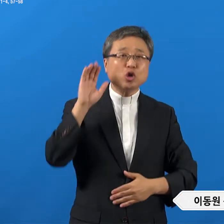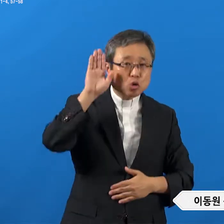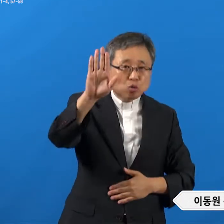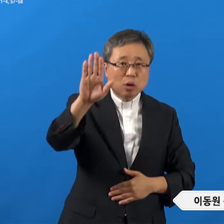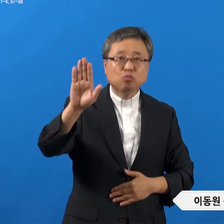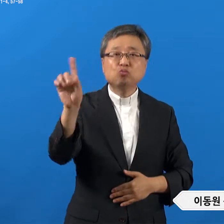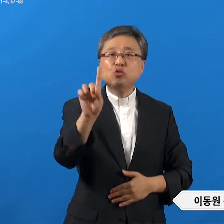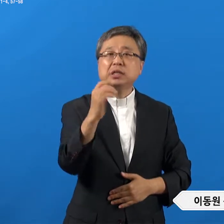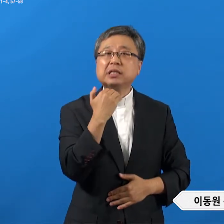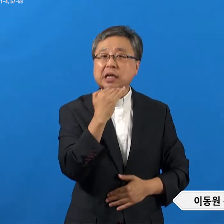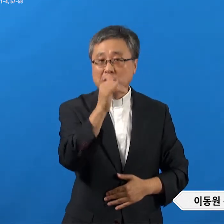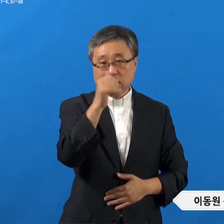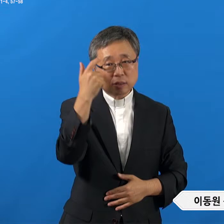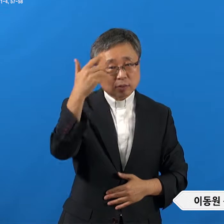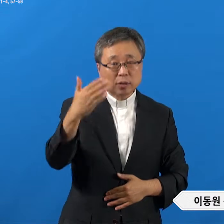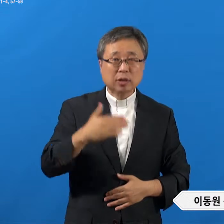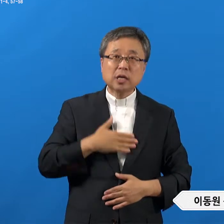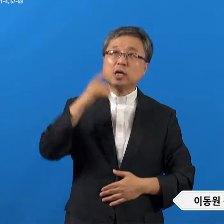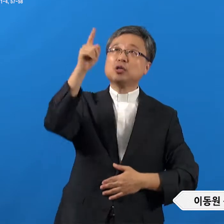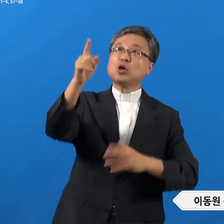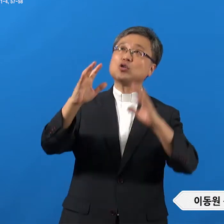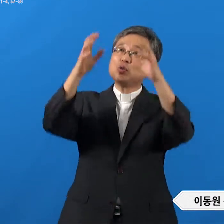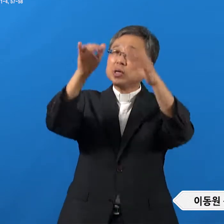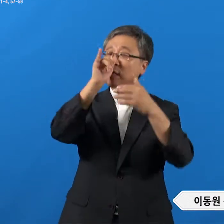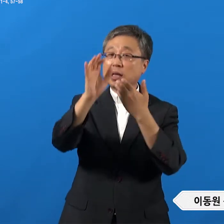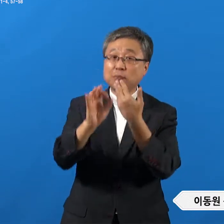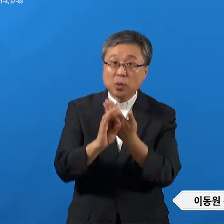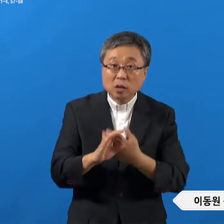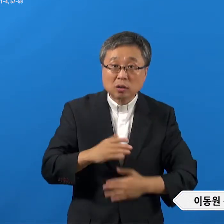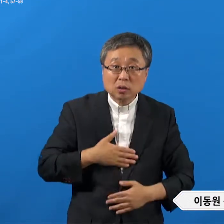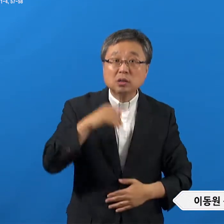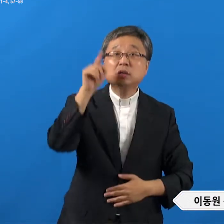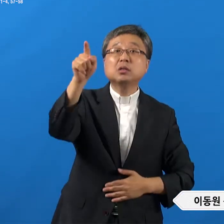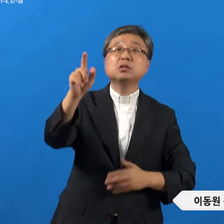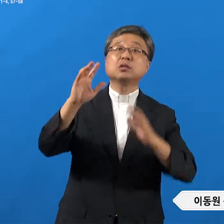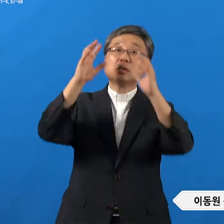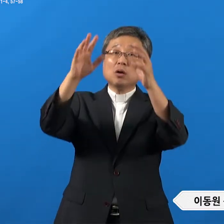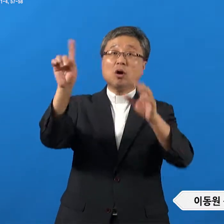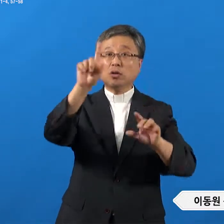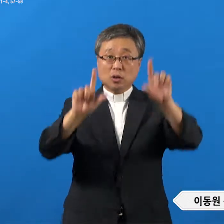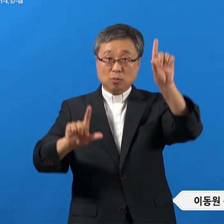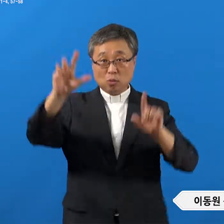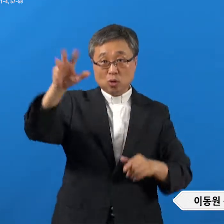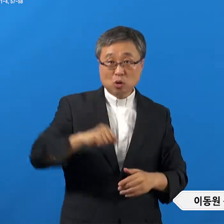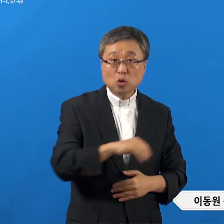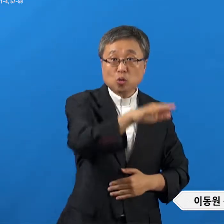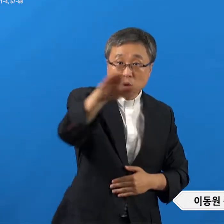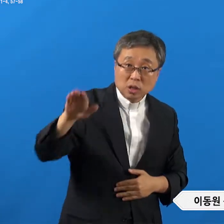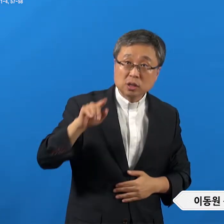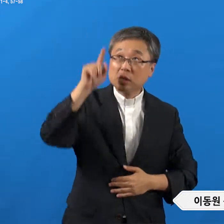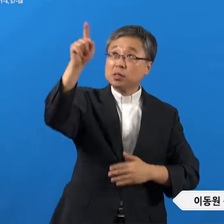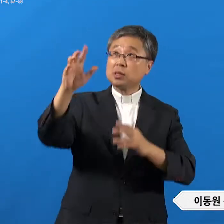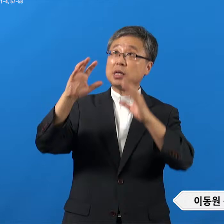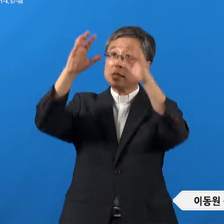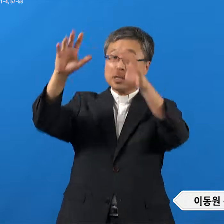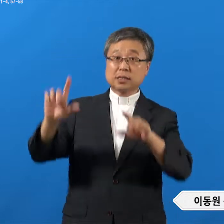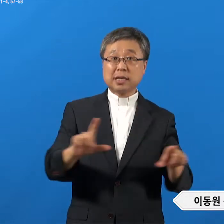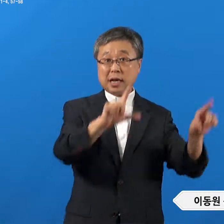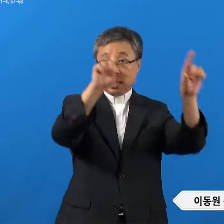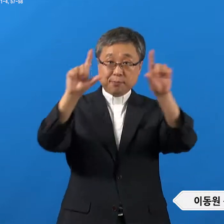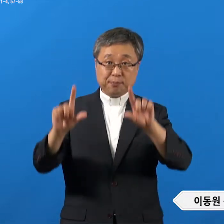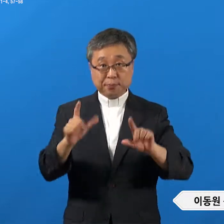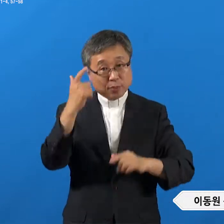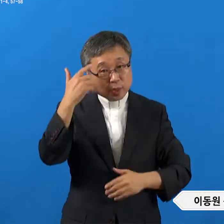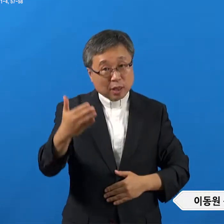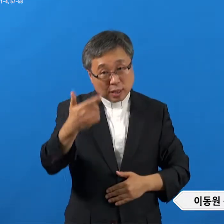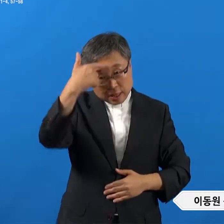기다리고 있을까요? 내세가 있다면 그 내세는 어떤 모습으로 우리는 내세를 살아갈까요? 당시에